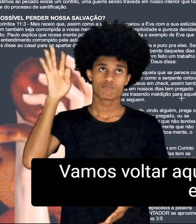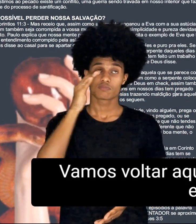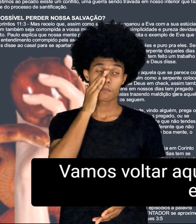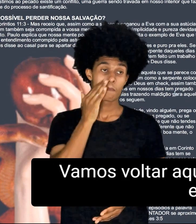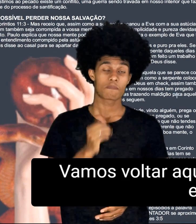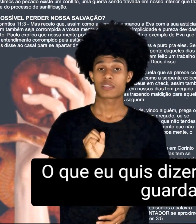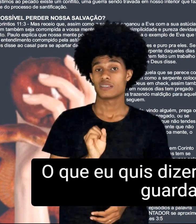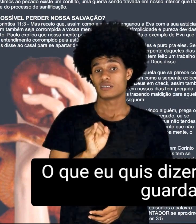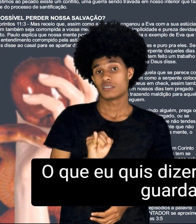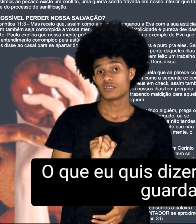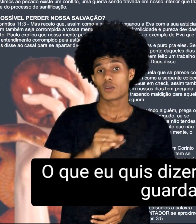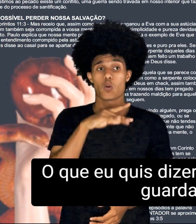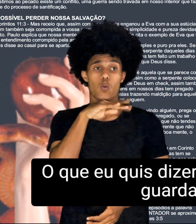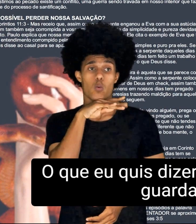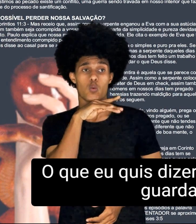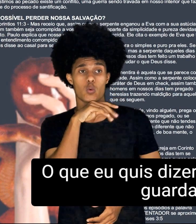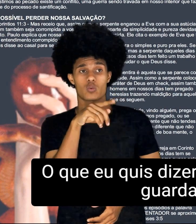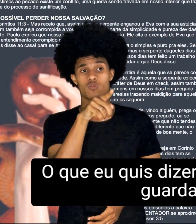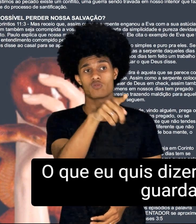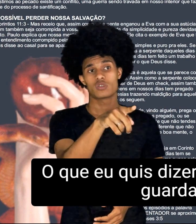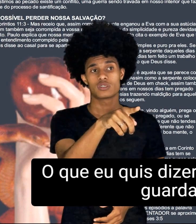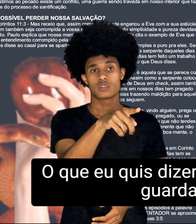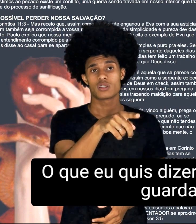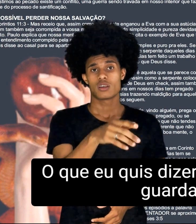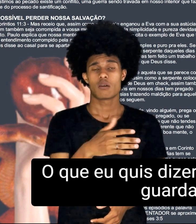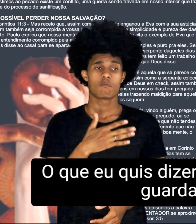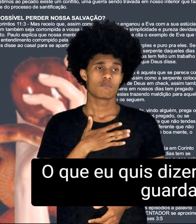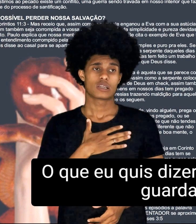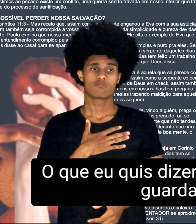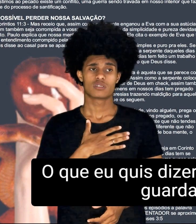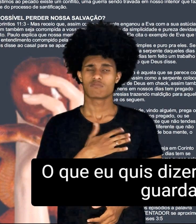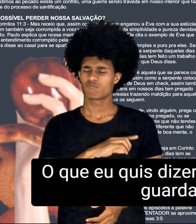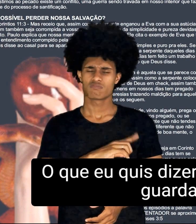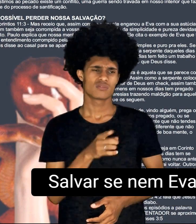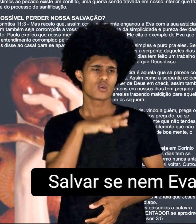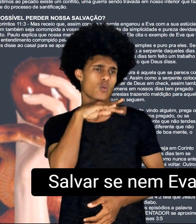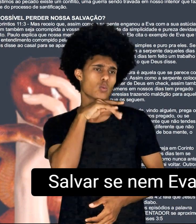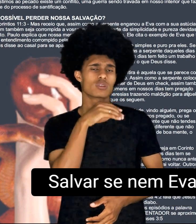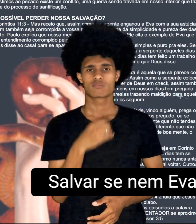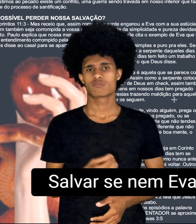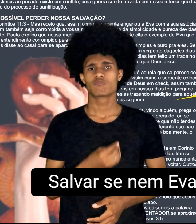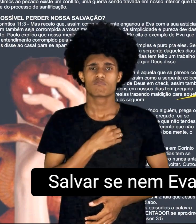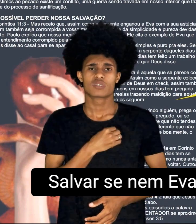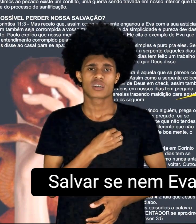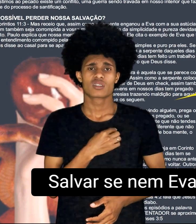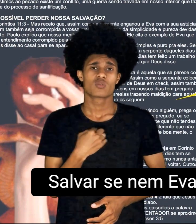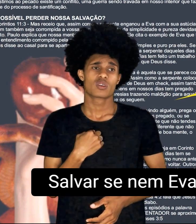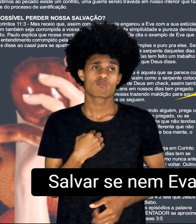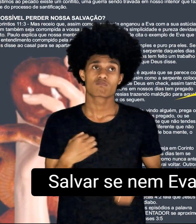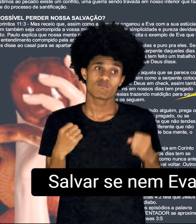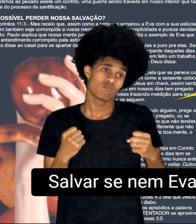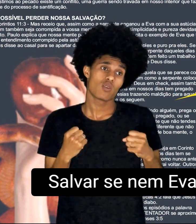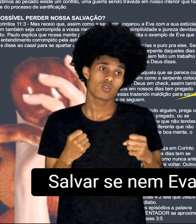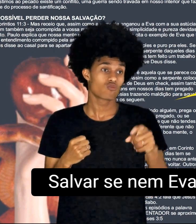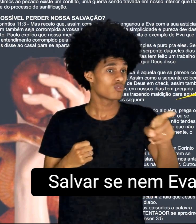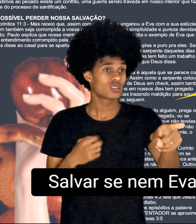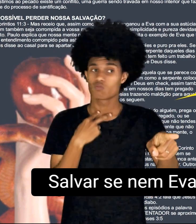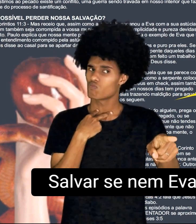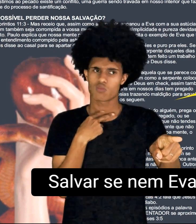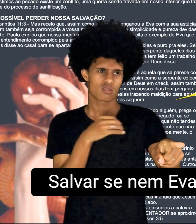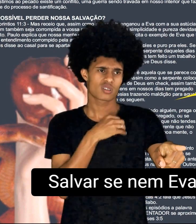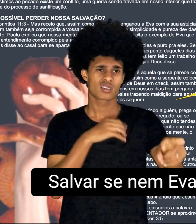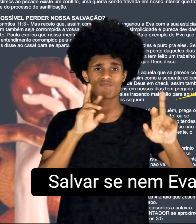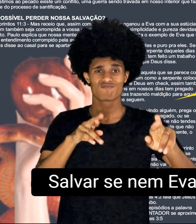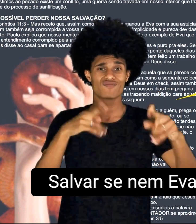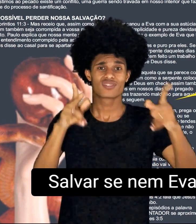já o que eu quis dizer. Se a etimologia da palavra é guardar, vigiar, proteger, salvar, se nem Eva ainda tinha